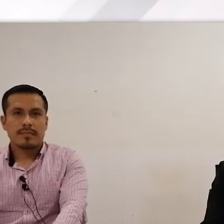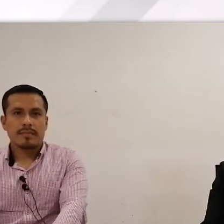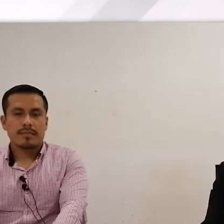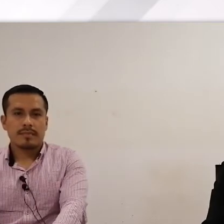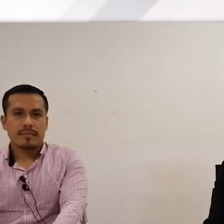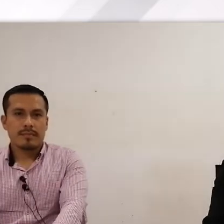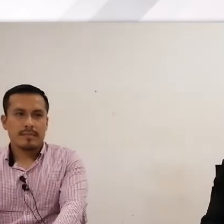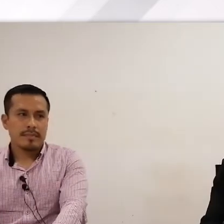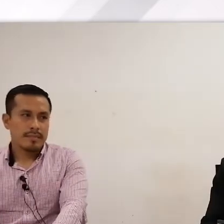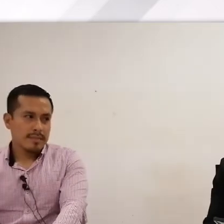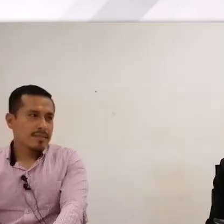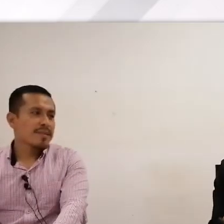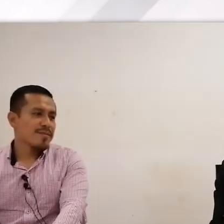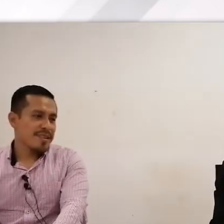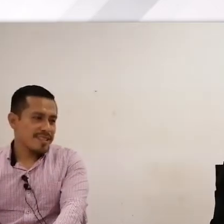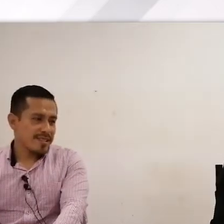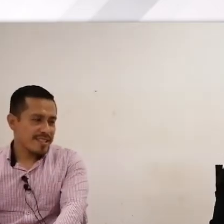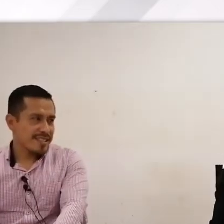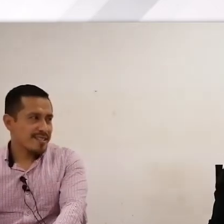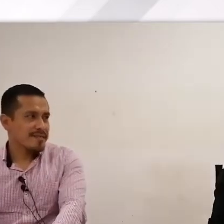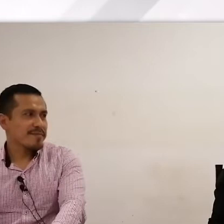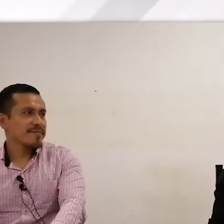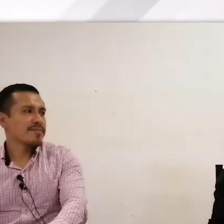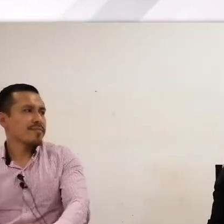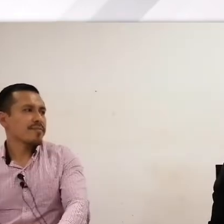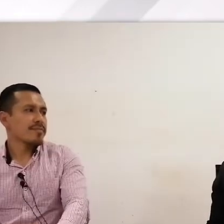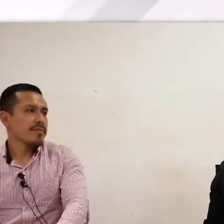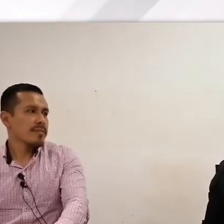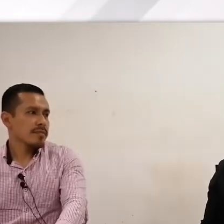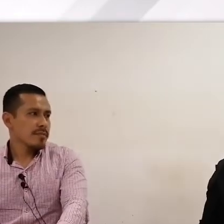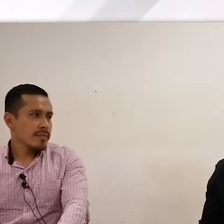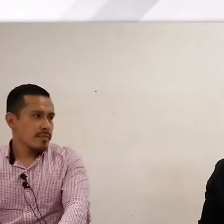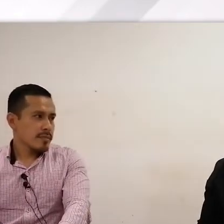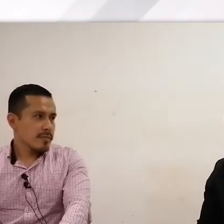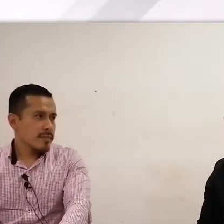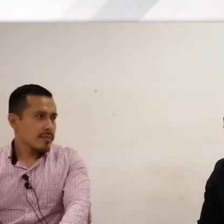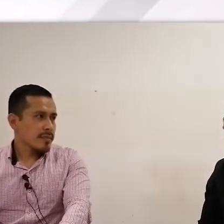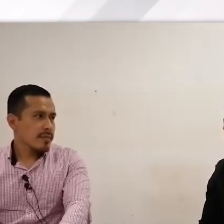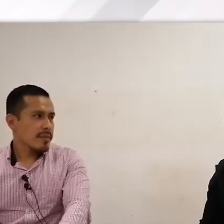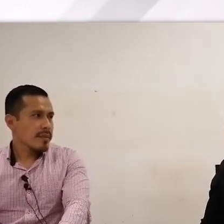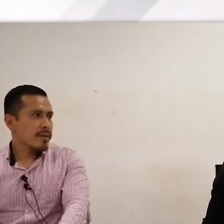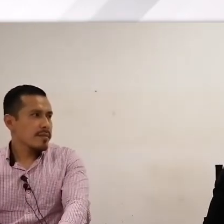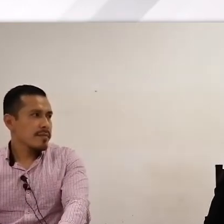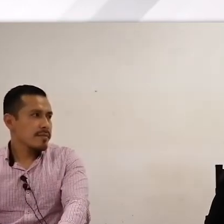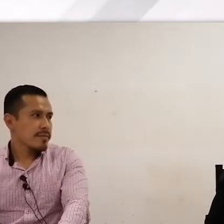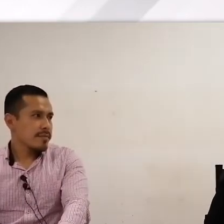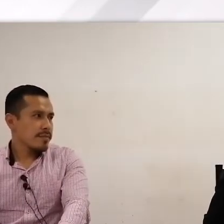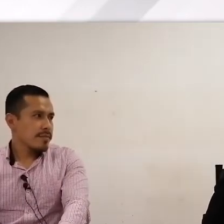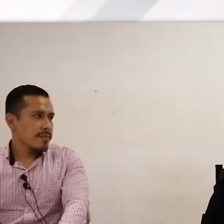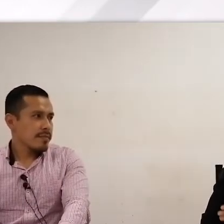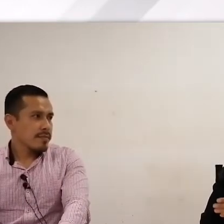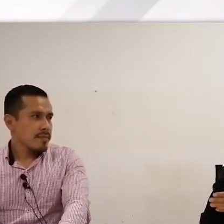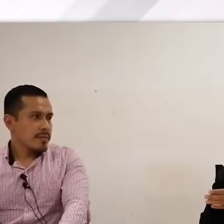Martínez Gómez. Maestro, buenas noches. Buenas noches. Maestro, cuéntenos, ¿qué tan difícil resulta